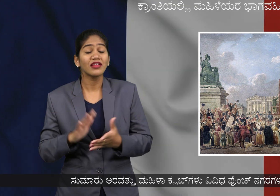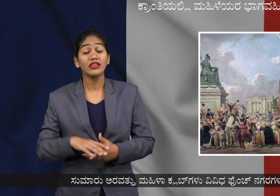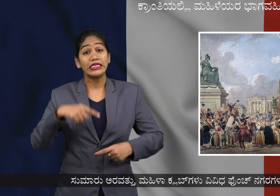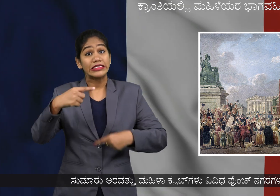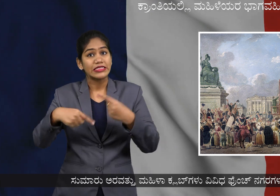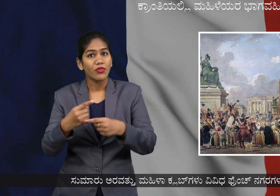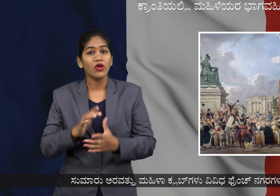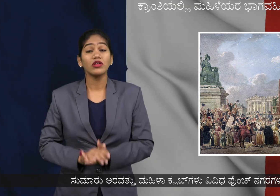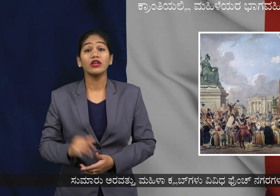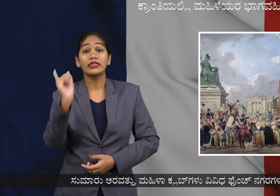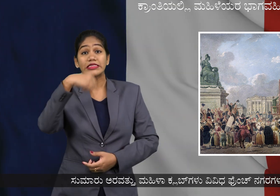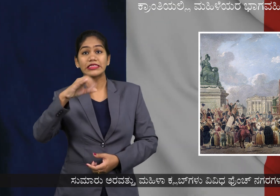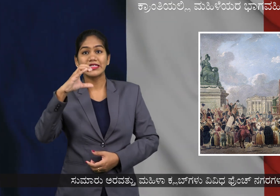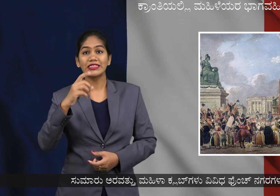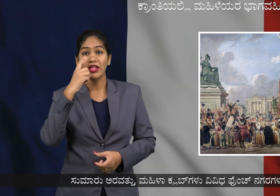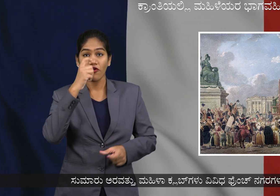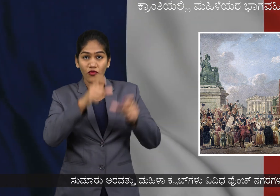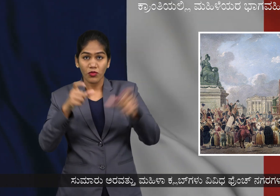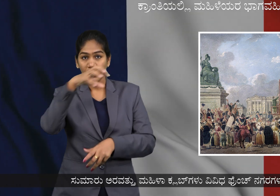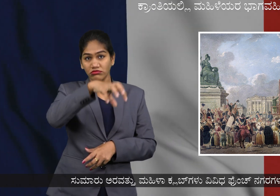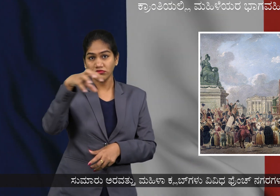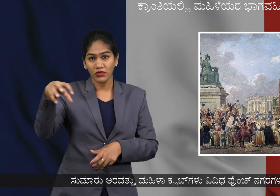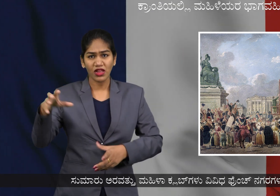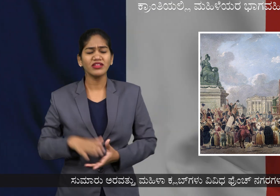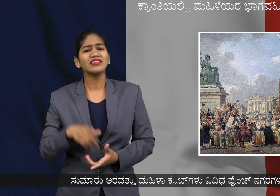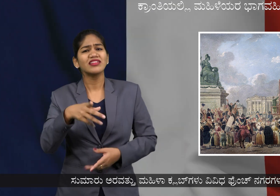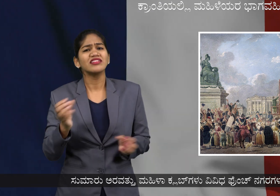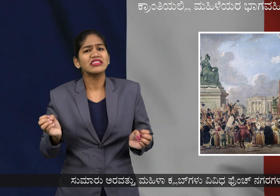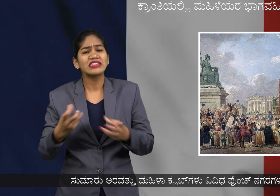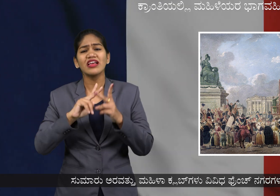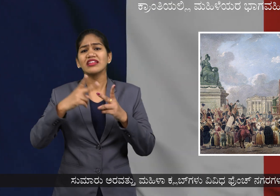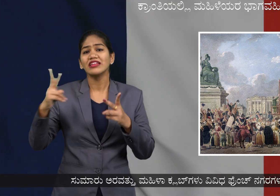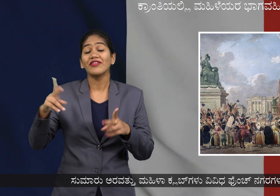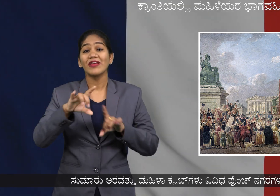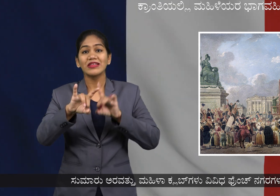ಸುಮಾರು 60 ಮಹಿಳಾ ಕ್ಲಬ್ಗಳು ವಿವಿಧ ಫ್ರೆಂಚ್ ನಗರಗಳಲ್ಲಿ ಬಂದ್ವು.